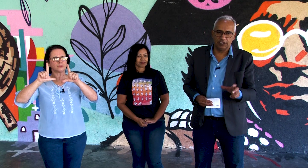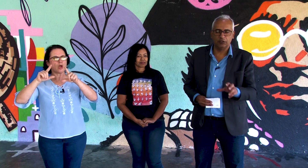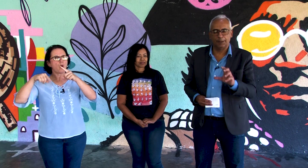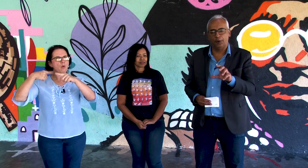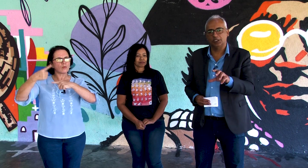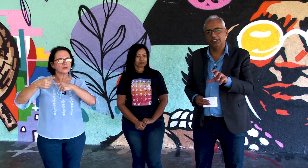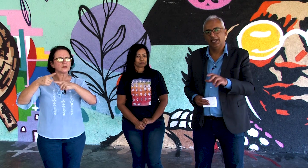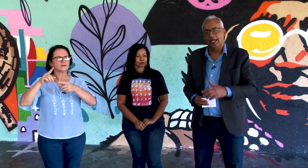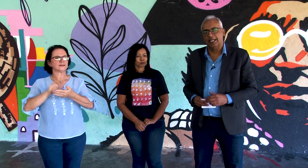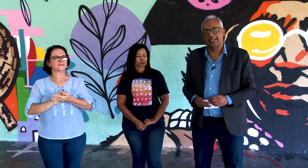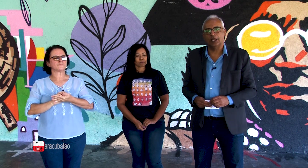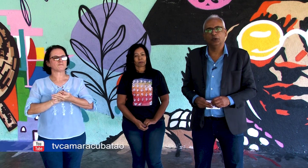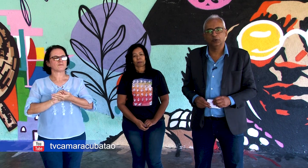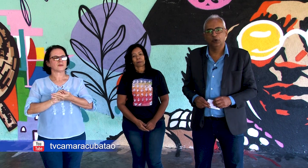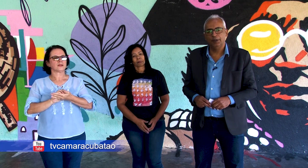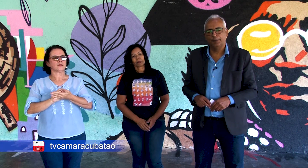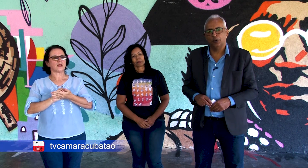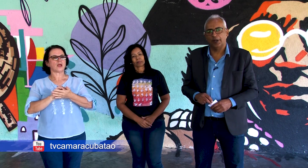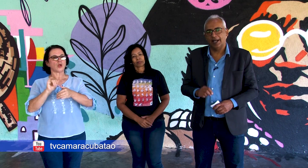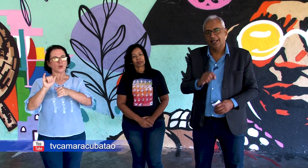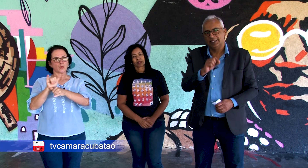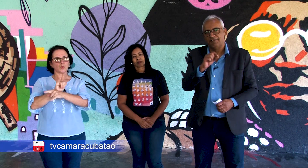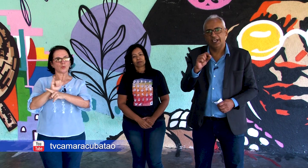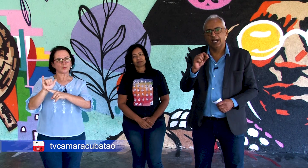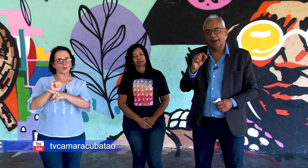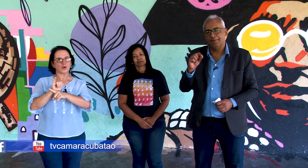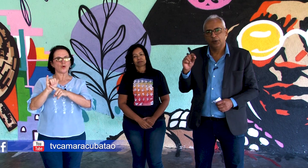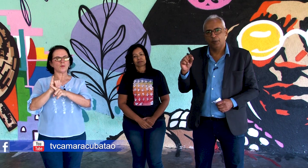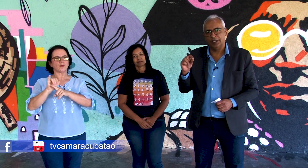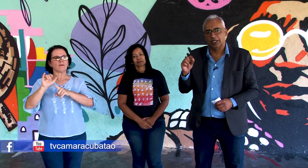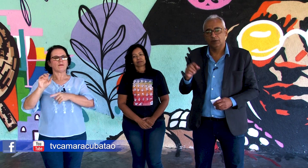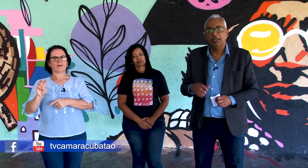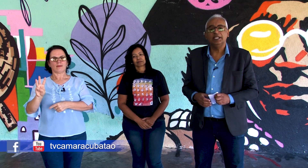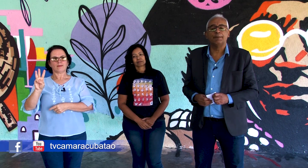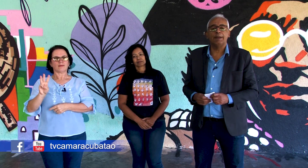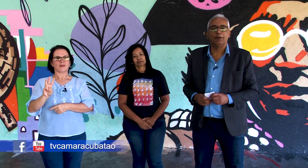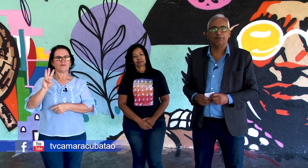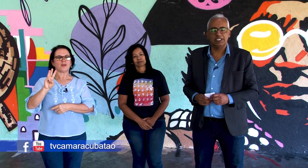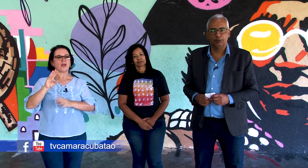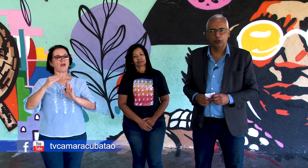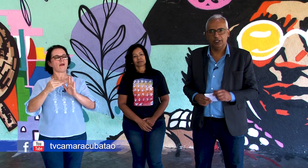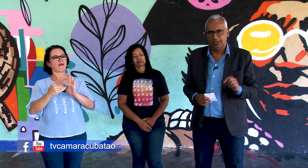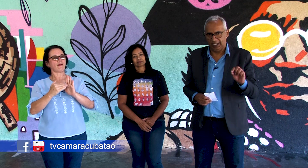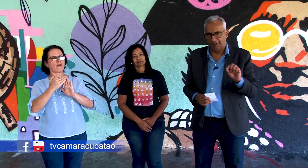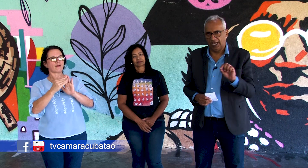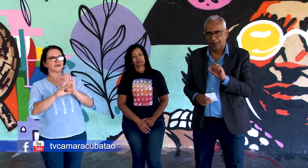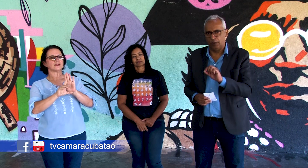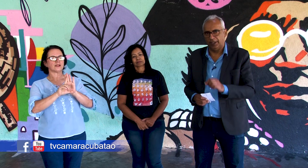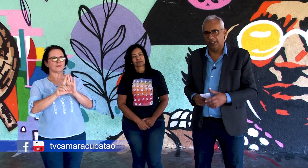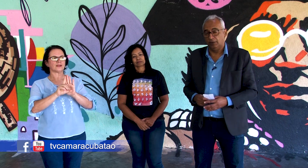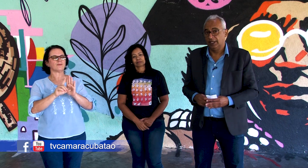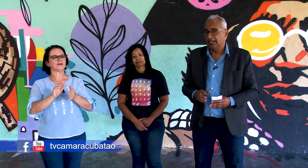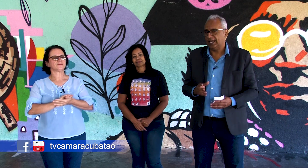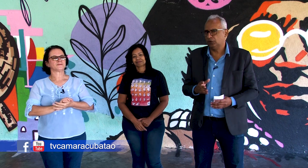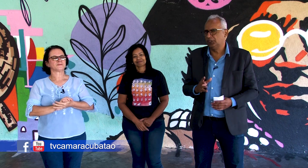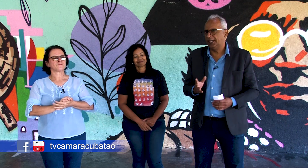outras vezes, você pode entrar no YouTube e procurar TV Câmara Cubatão e também pelo Facebook, TV Câmara